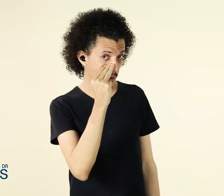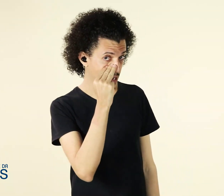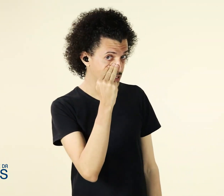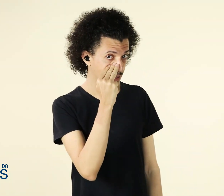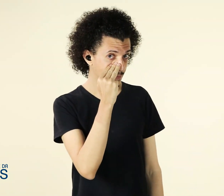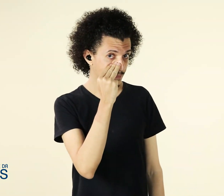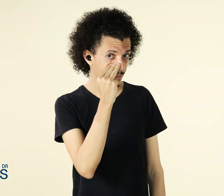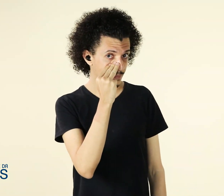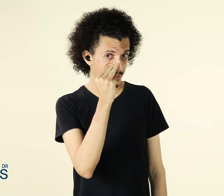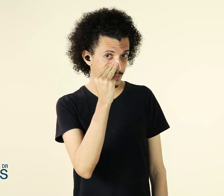é assim.